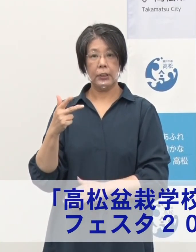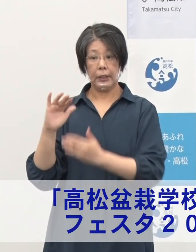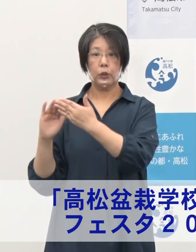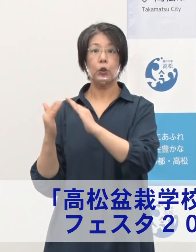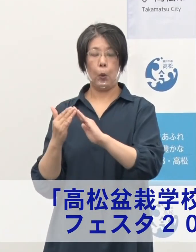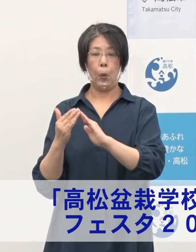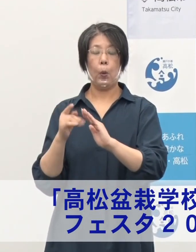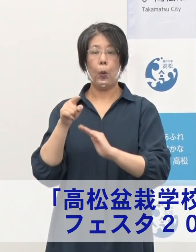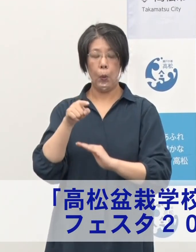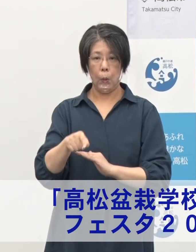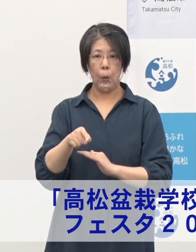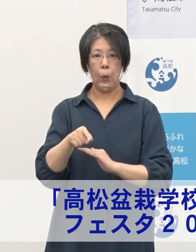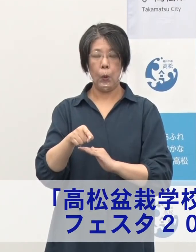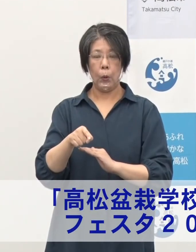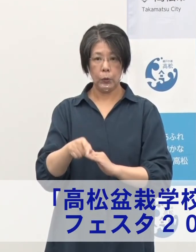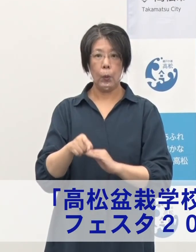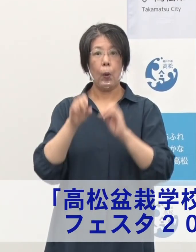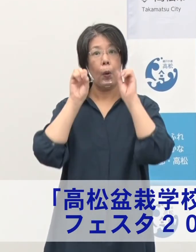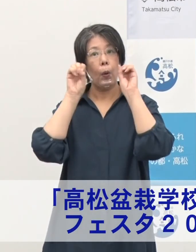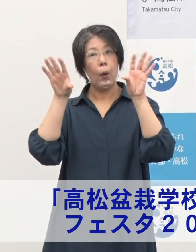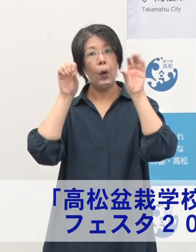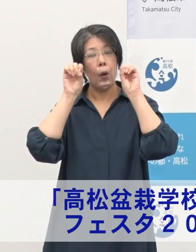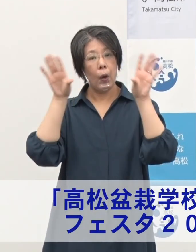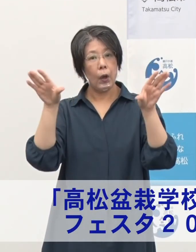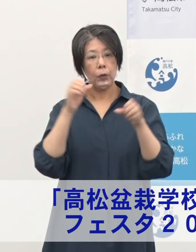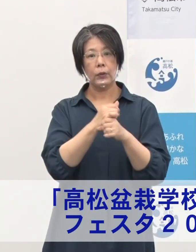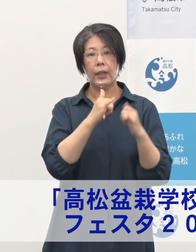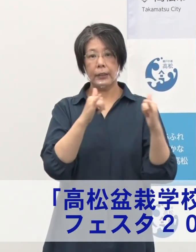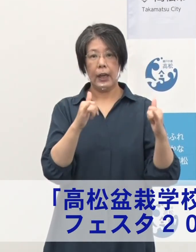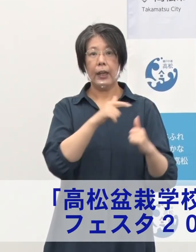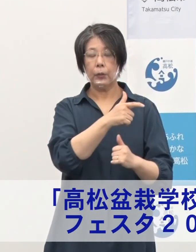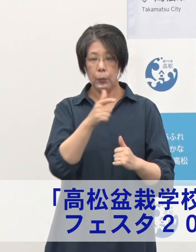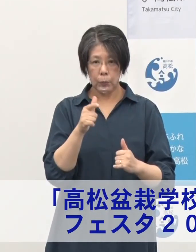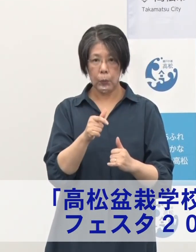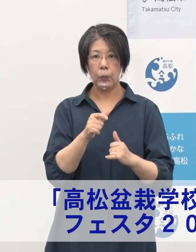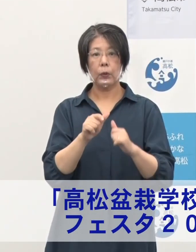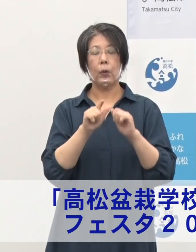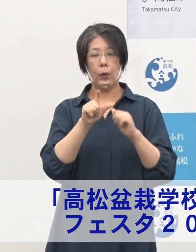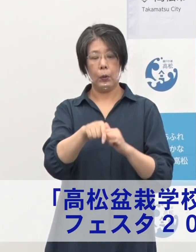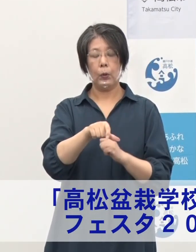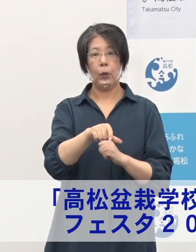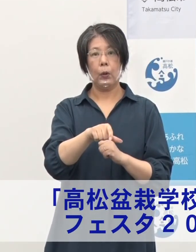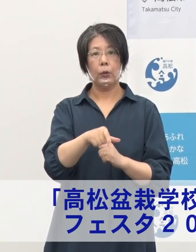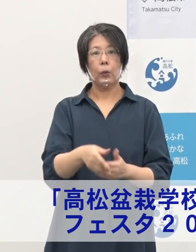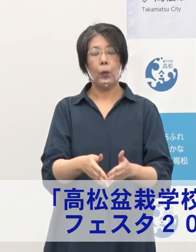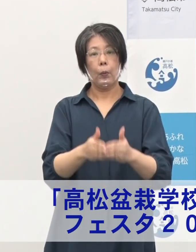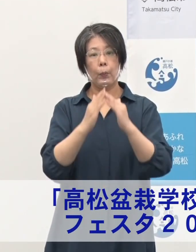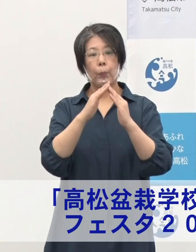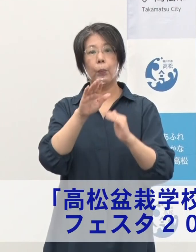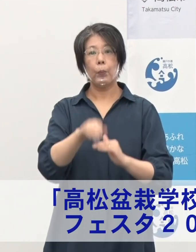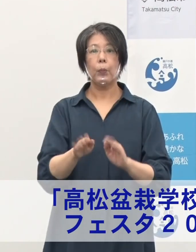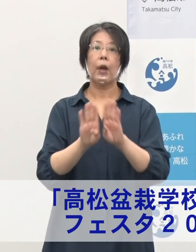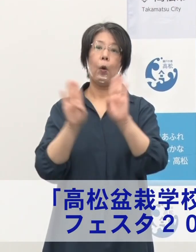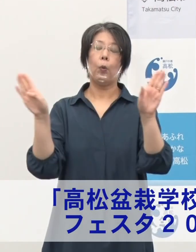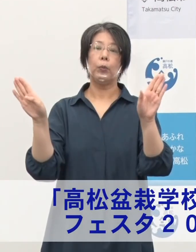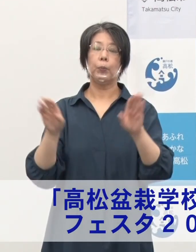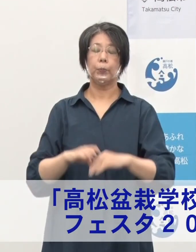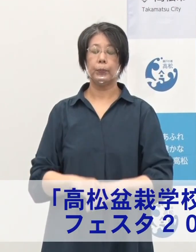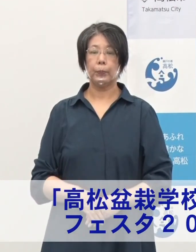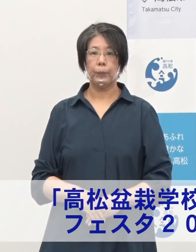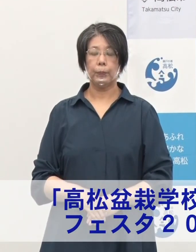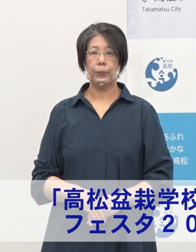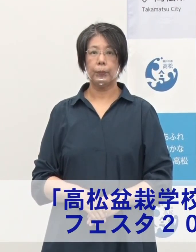と情報発信の拠点施設くなります高松盆栽の佐藤オープンしたところでございます